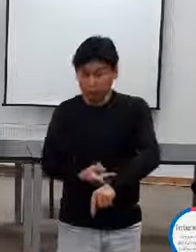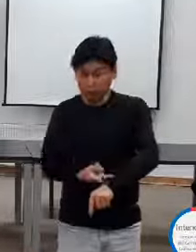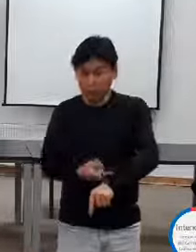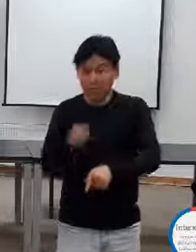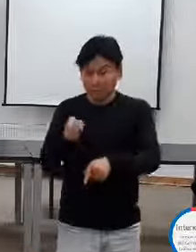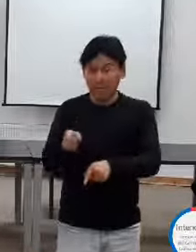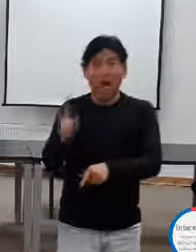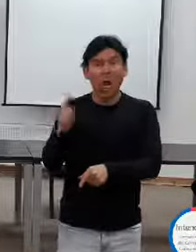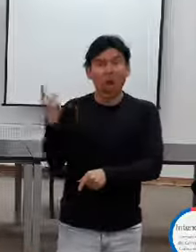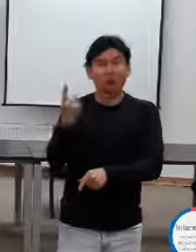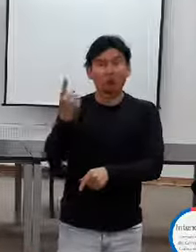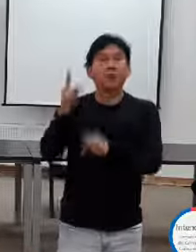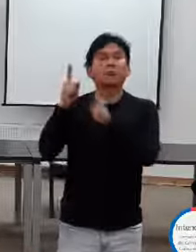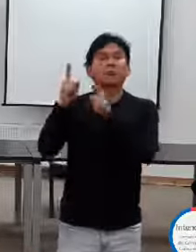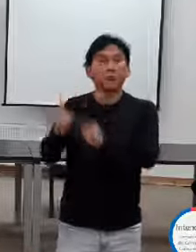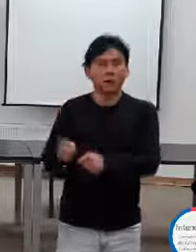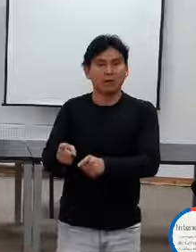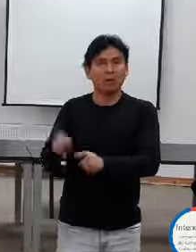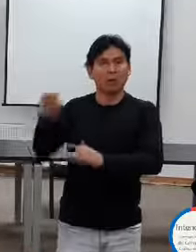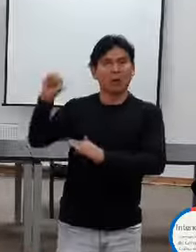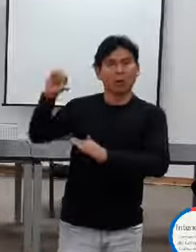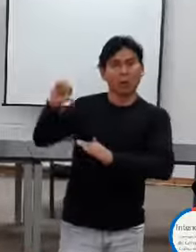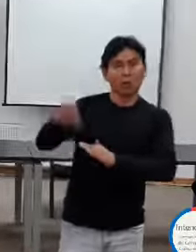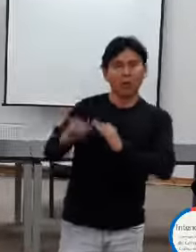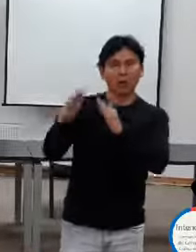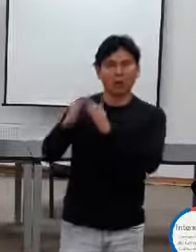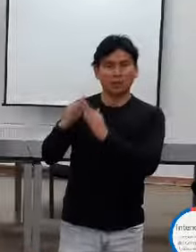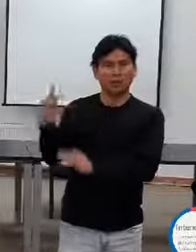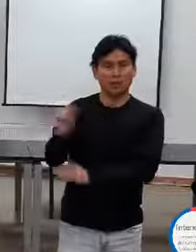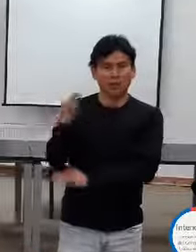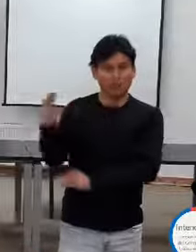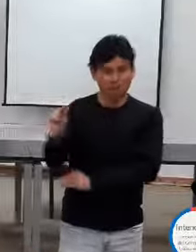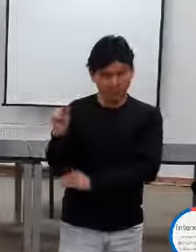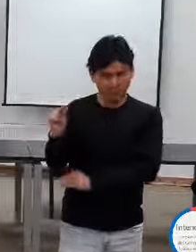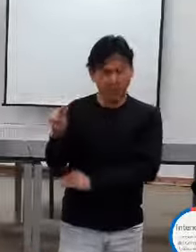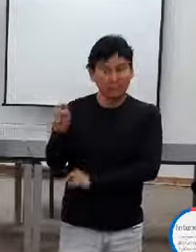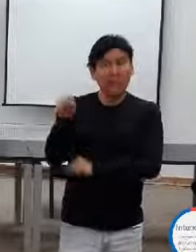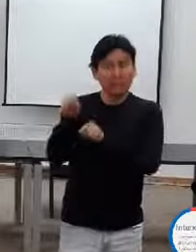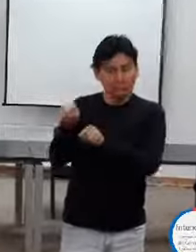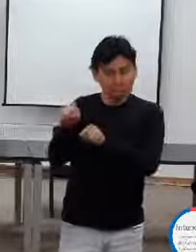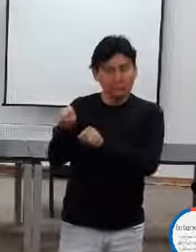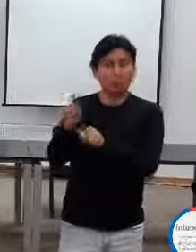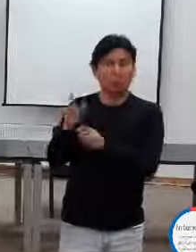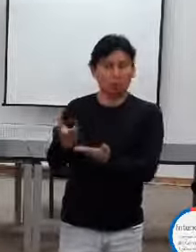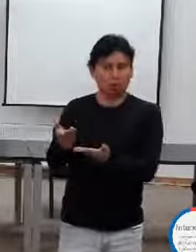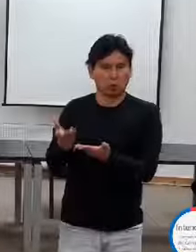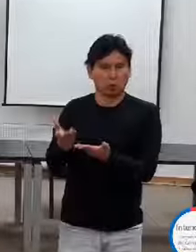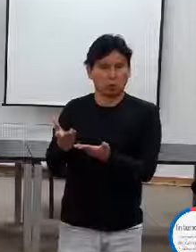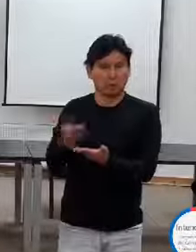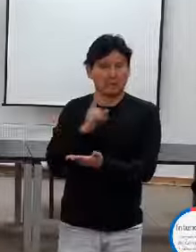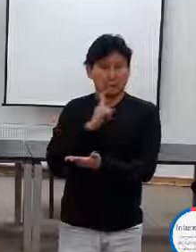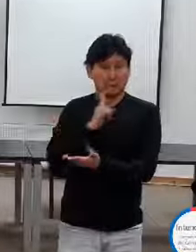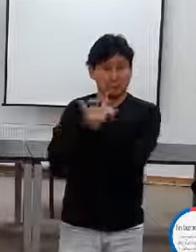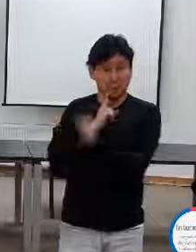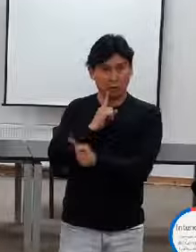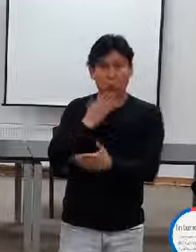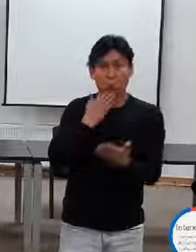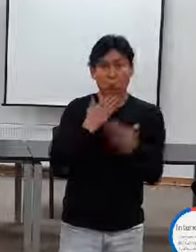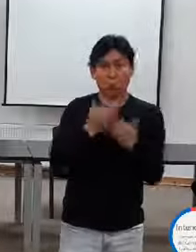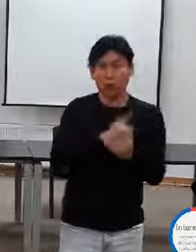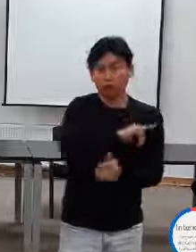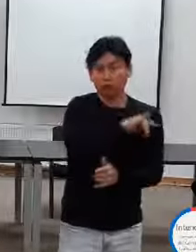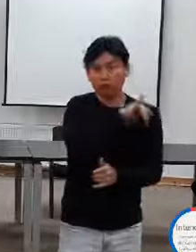él automáticamente debe pasar a una cuarentena preventiva. Y eso fue lo que ocurrió con el funcionario quien, una vez